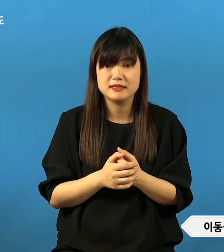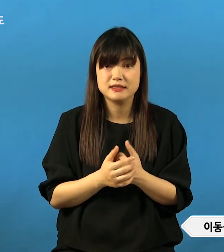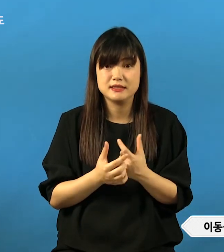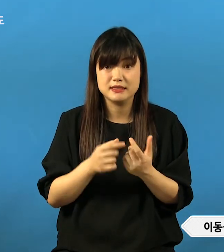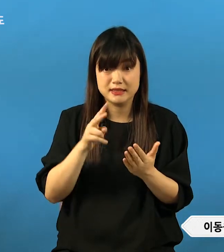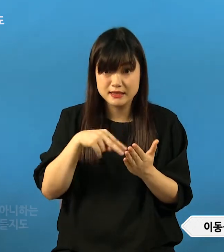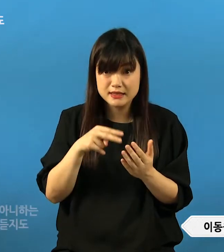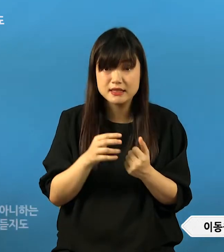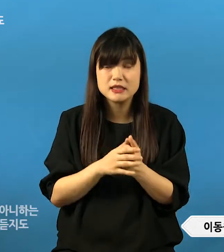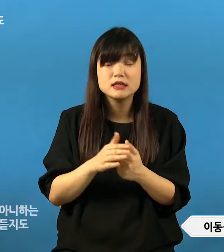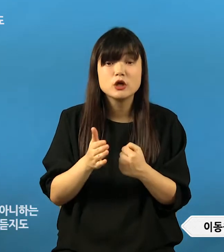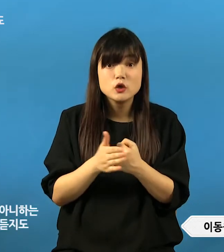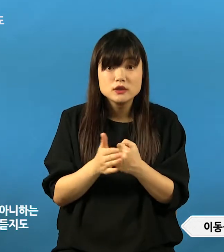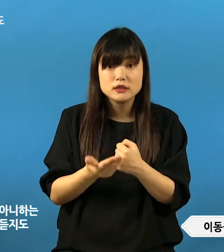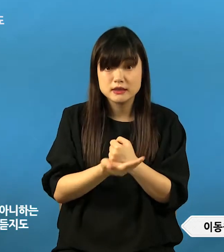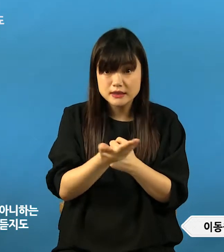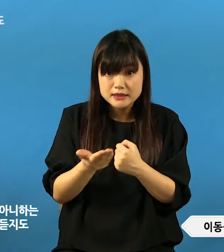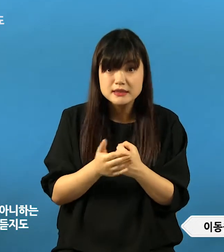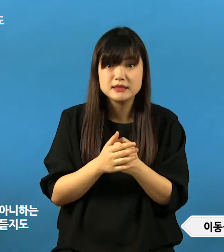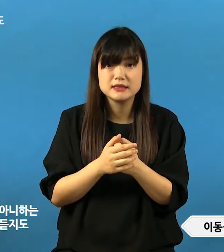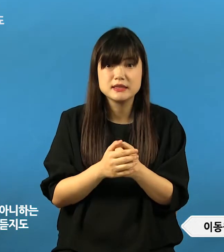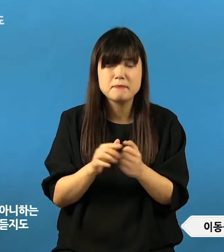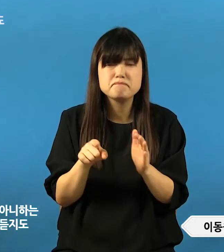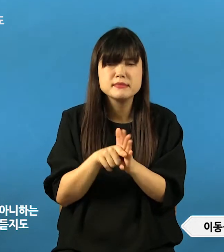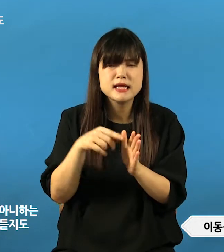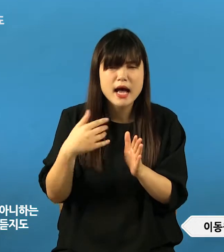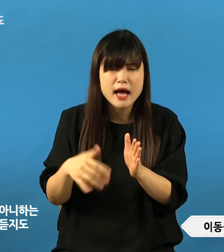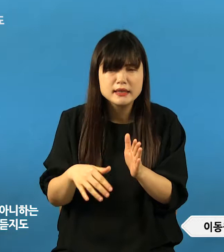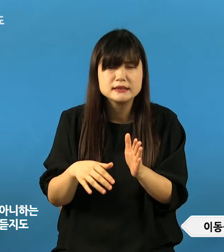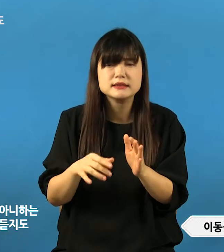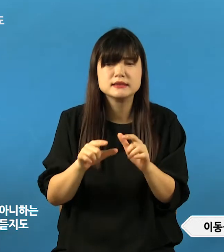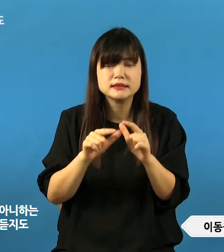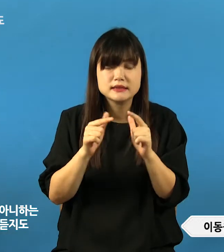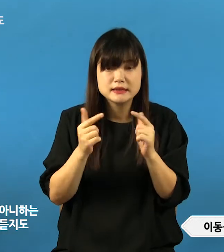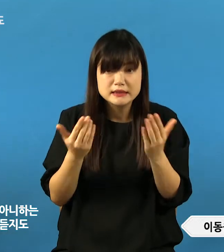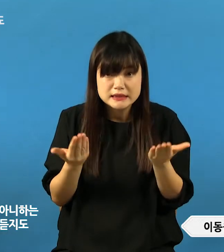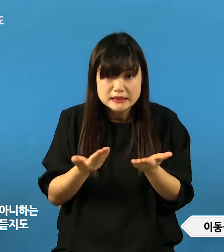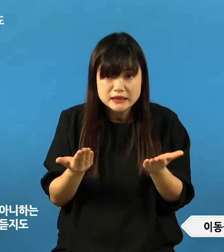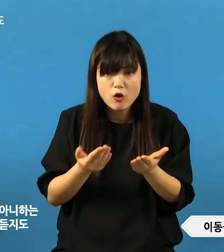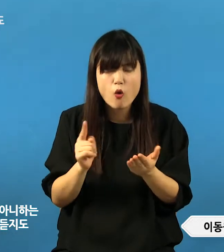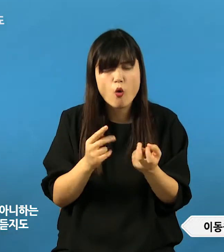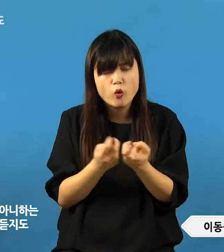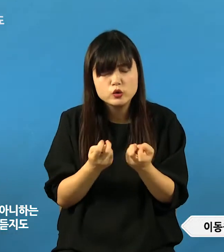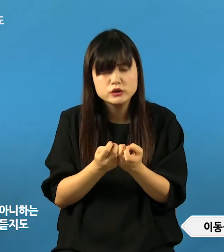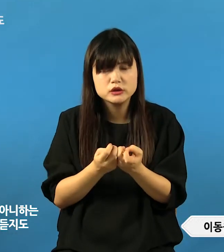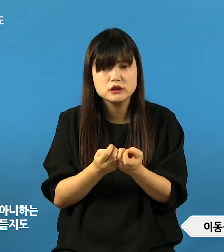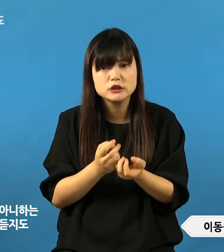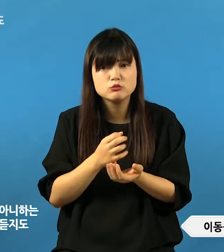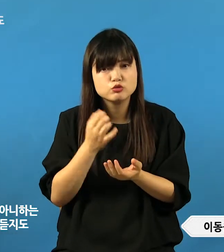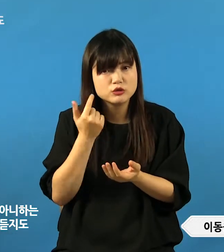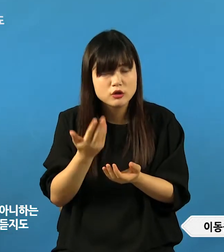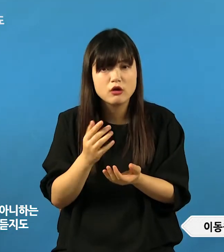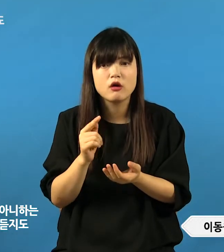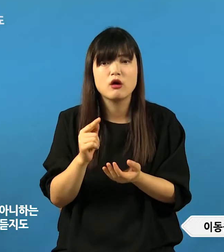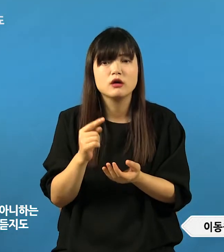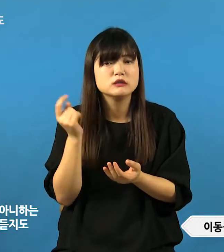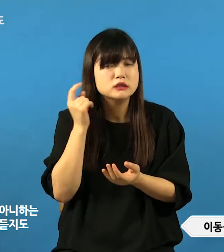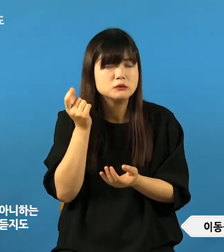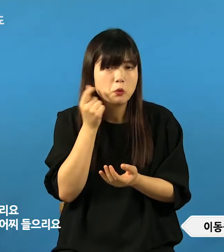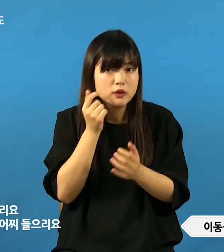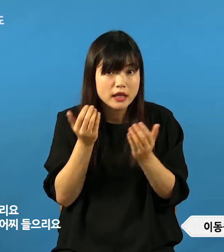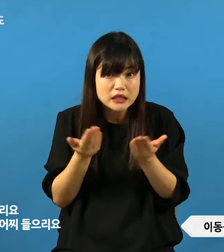읽습니다. 다 같이 시작. 그런즉 그들이 믿지 아니하는 일을 어찌 부르리요? 듣지도 못한